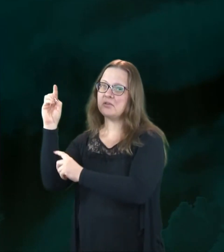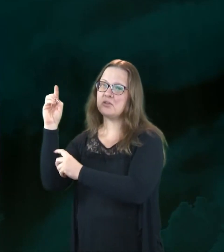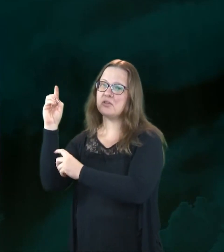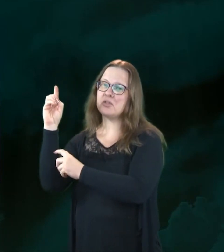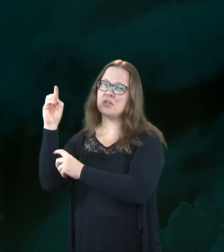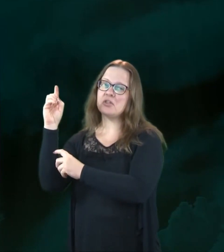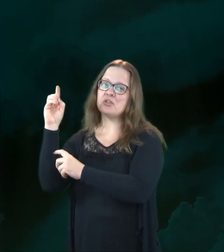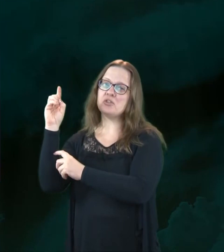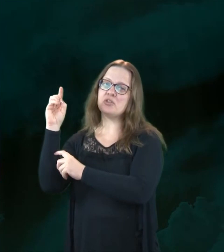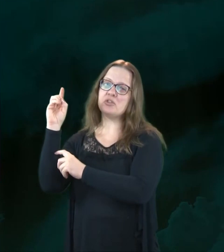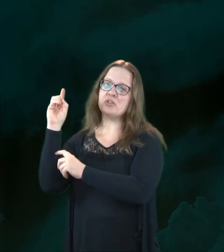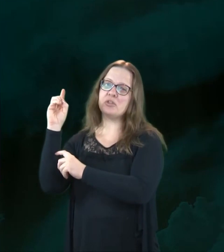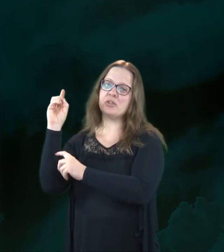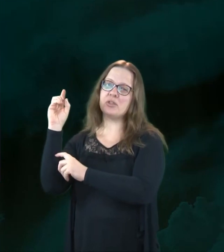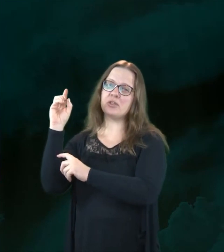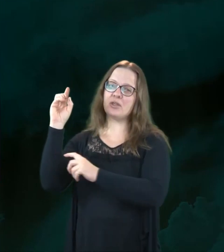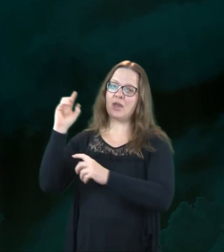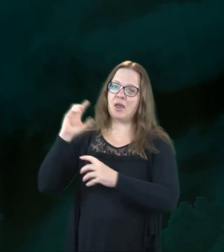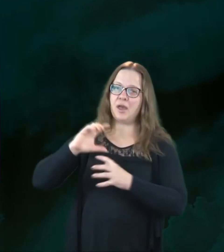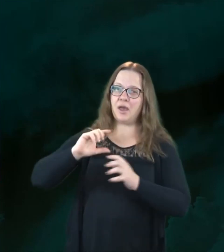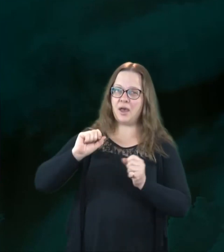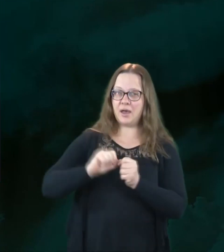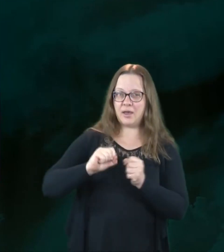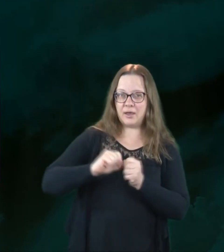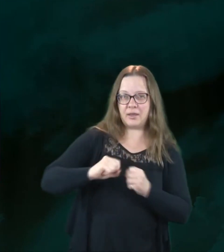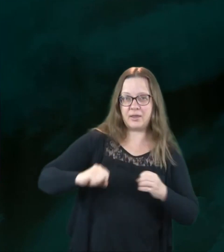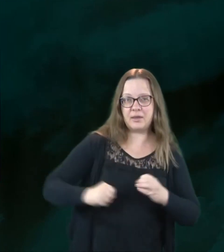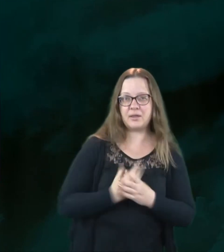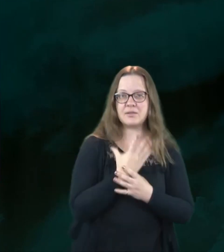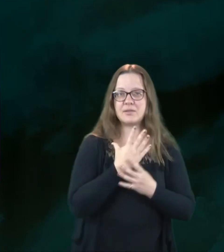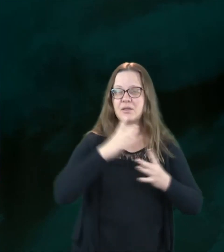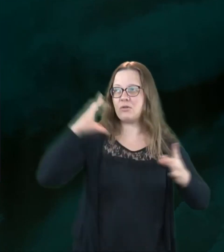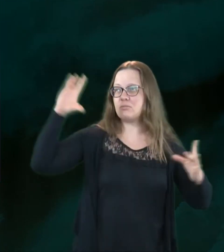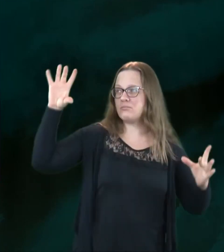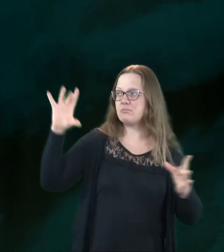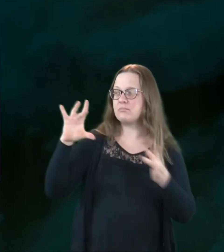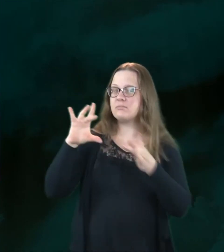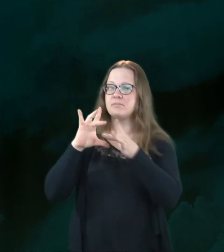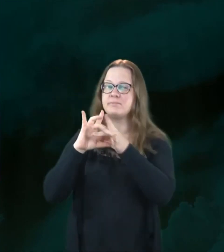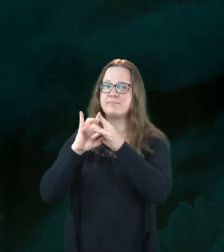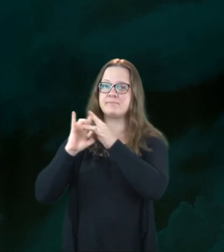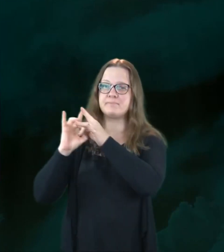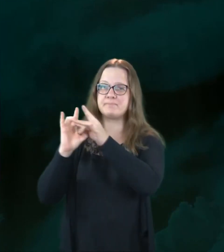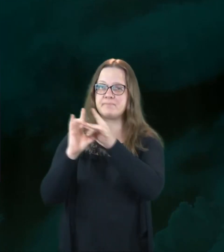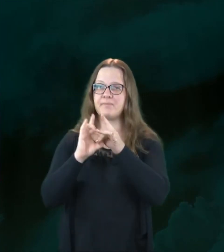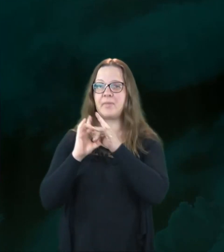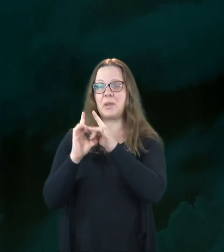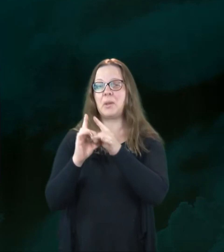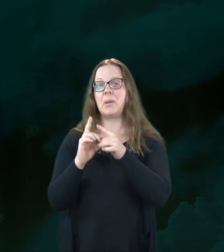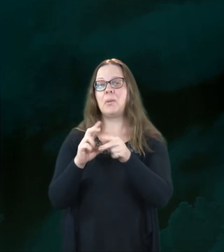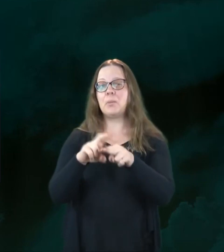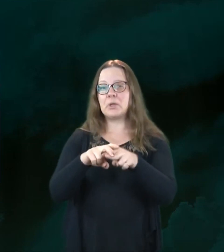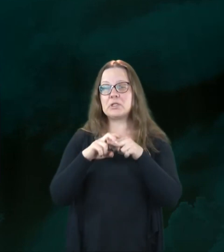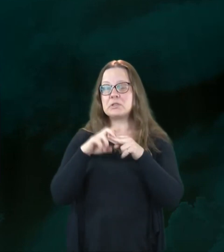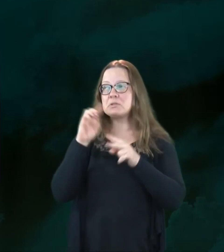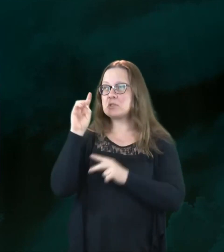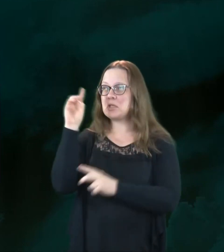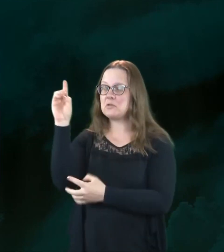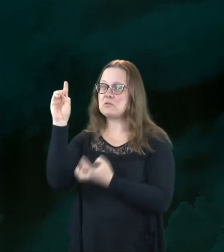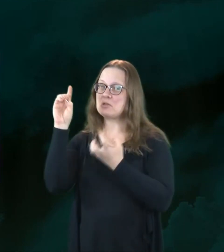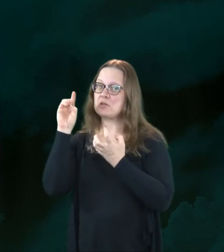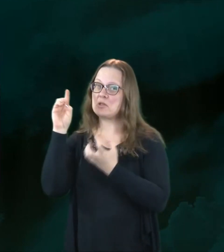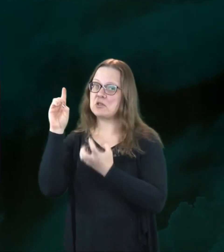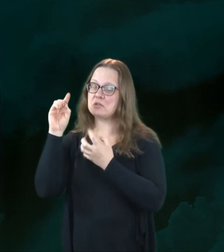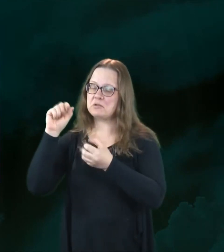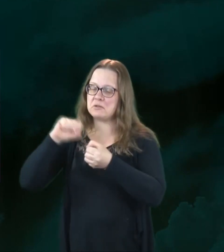né, toda a criação a Deus. E Deus então quis criar o homem que já estava no seu